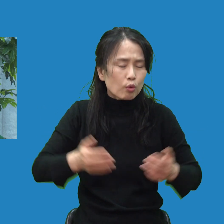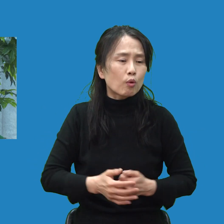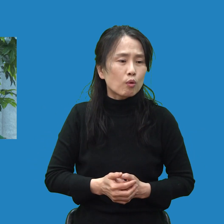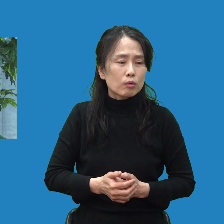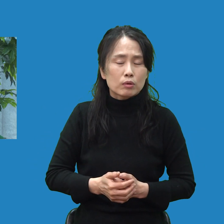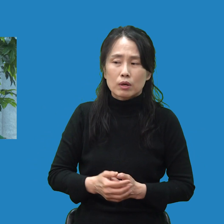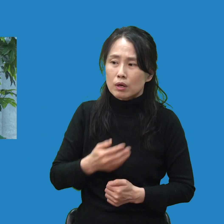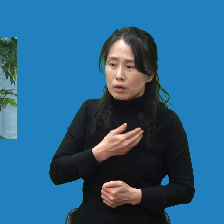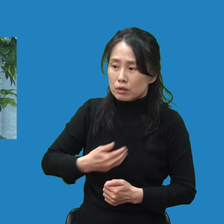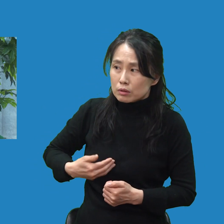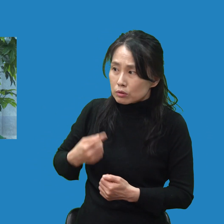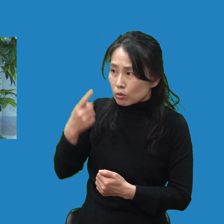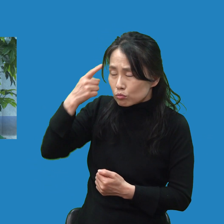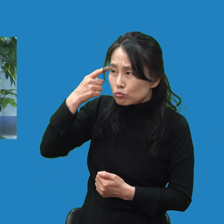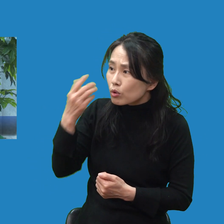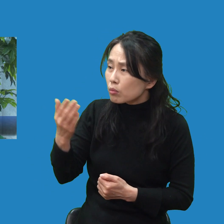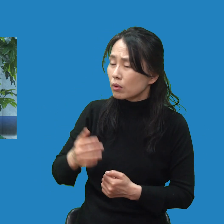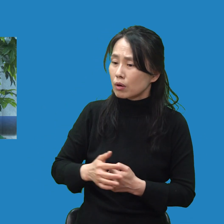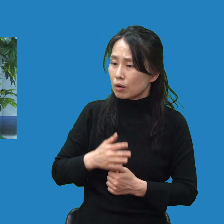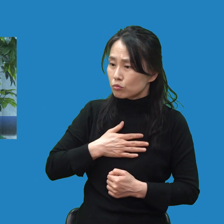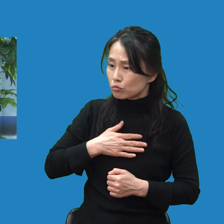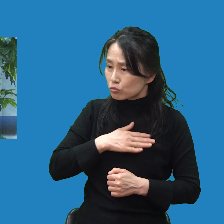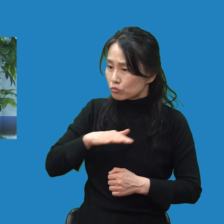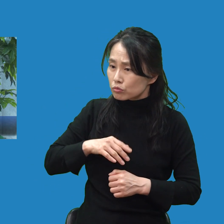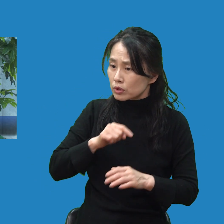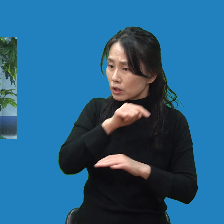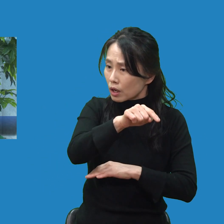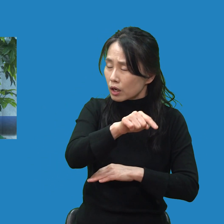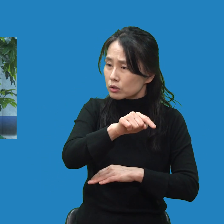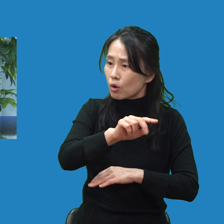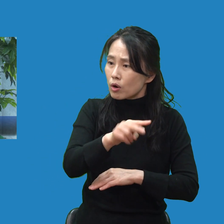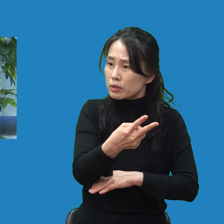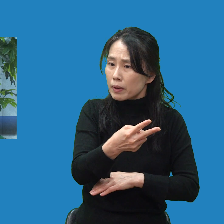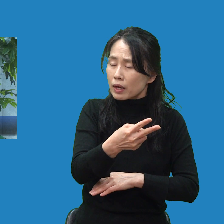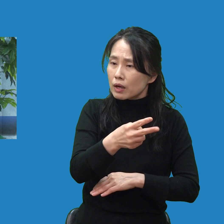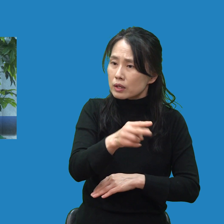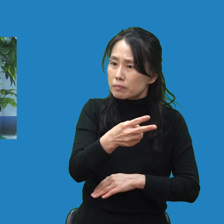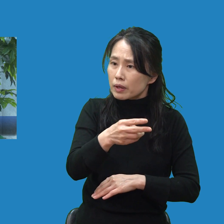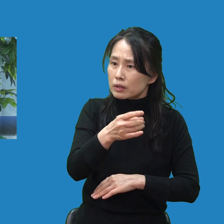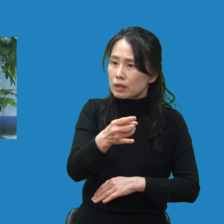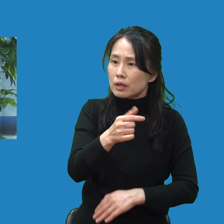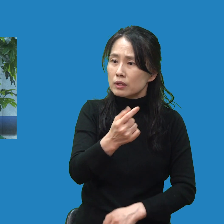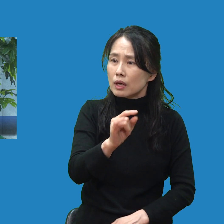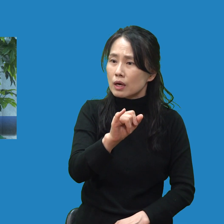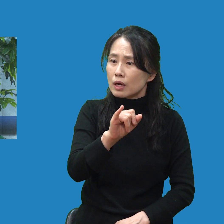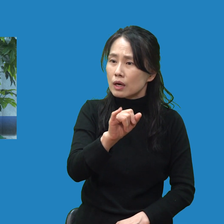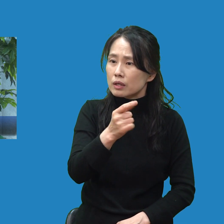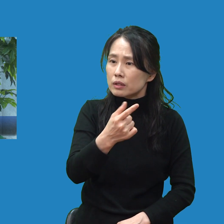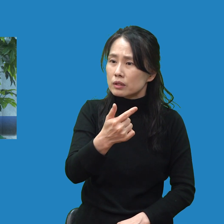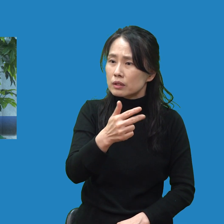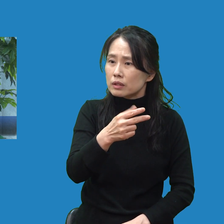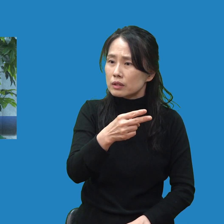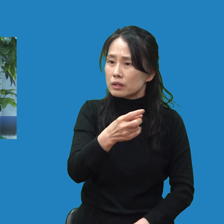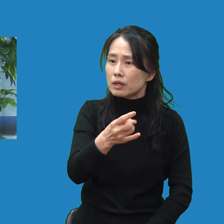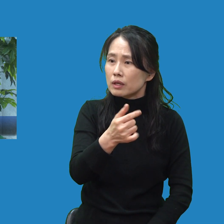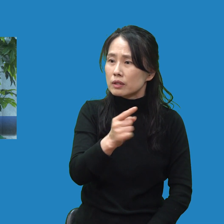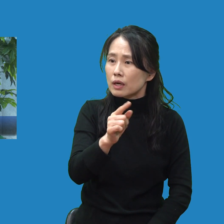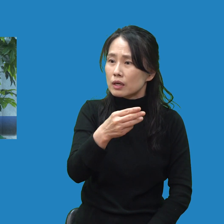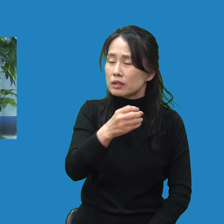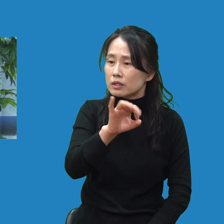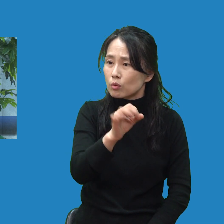반문하지요. 우리가 나가서 200데나리온어치, 200데나리온은 노동자